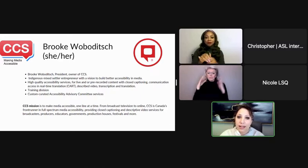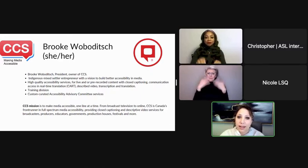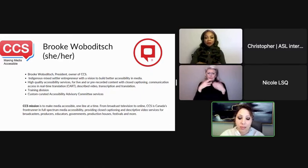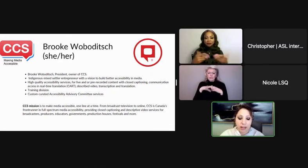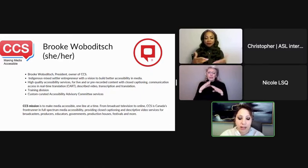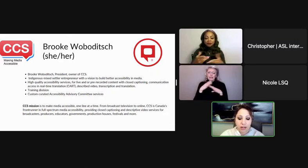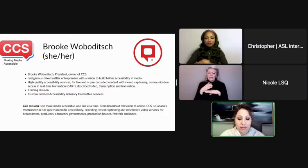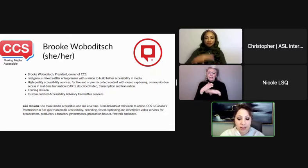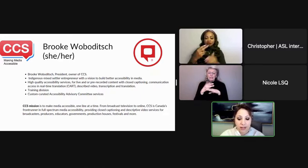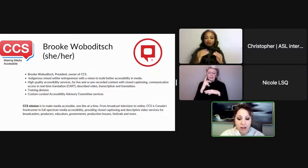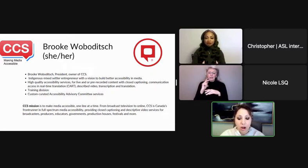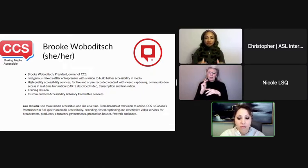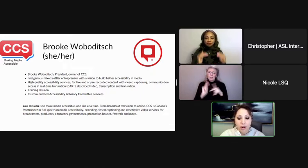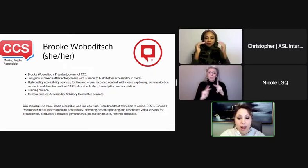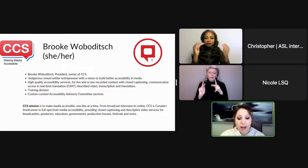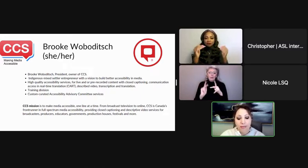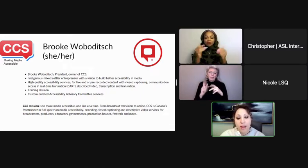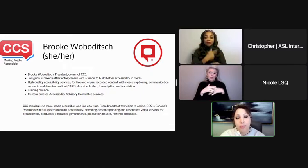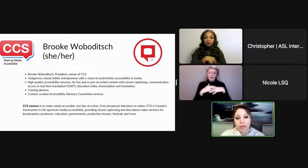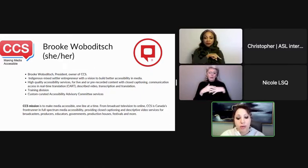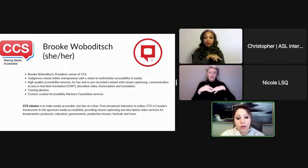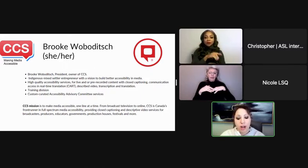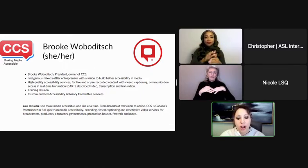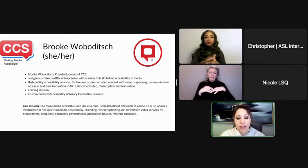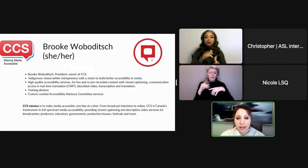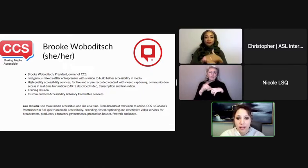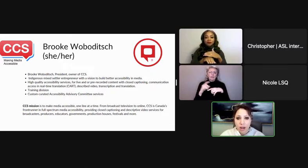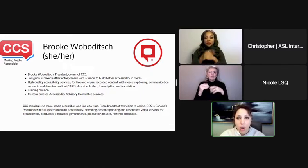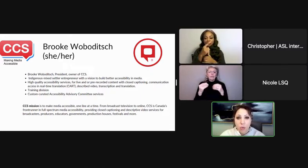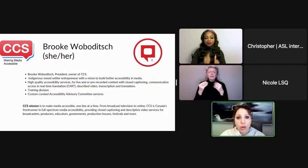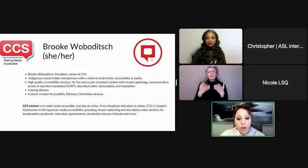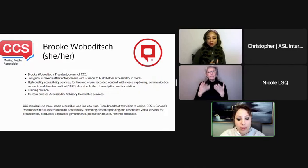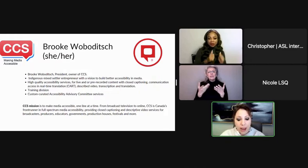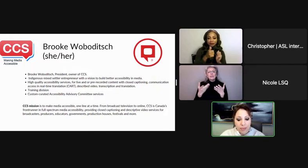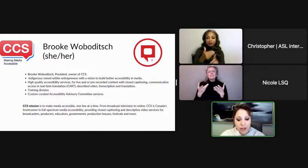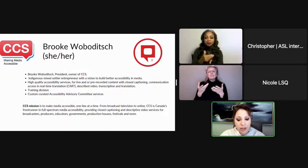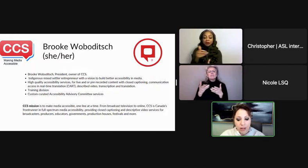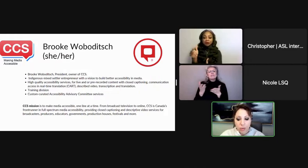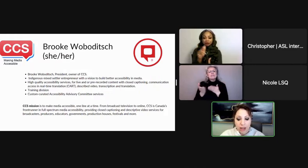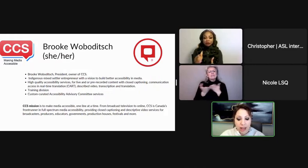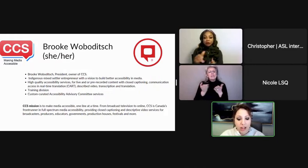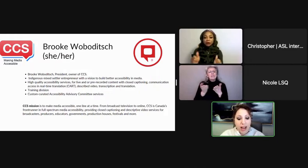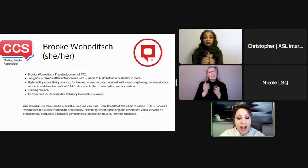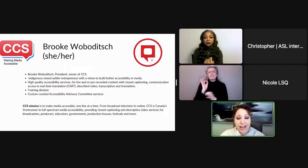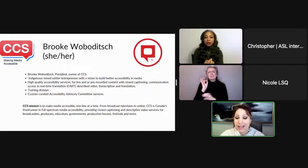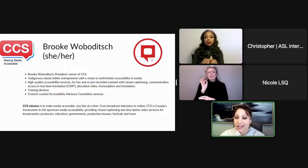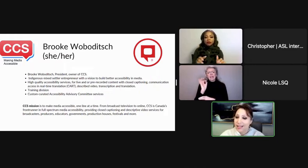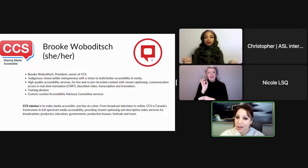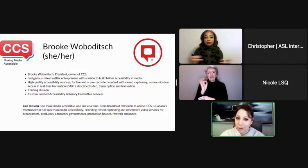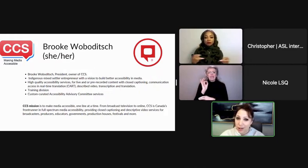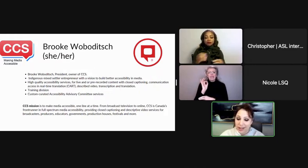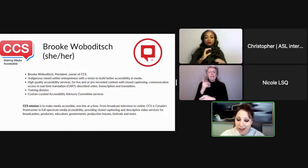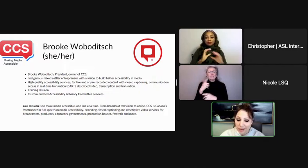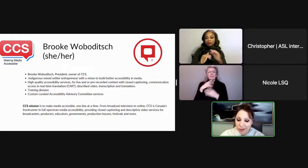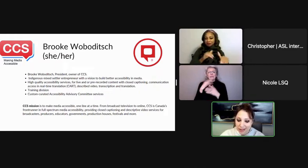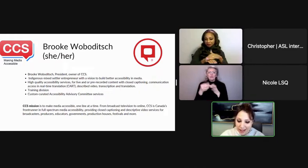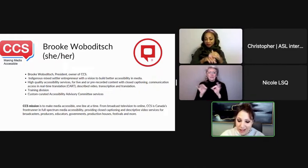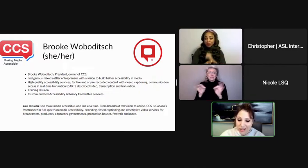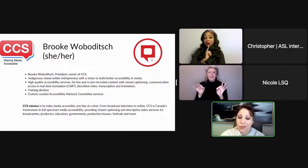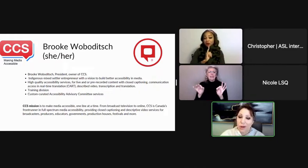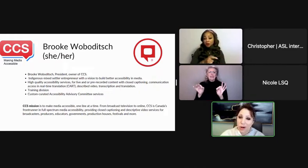'accessibilité pour les peuples autochtones et pour fournir deux services de qualité, de sous-titrage